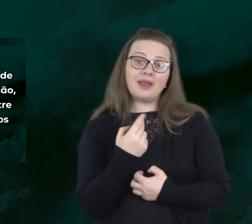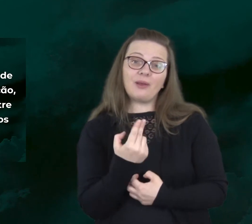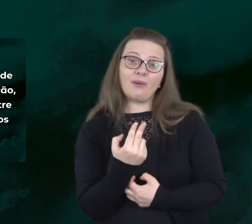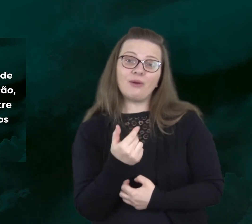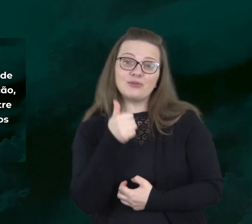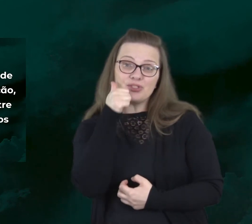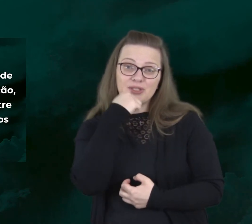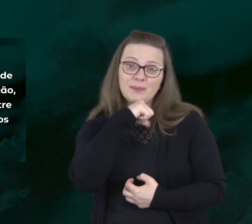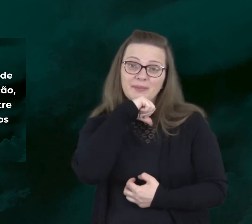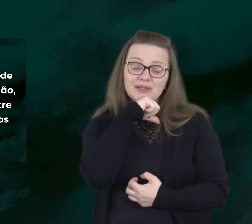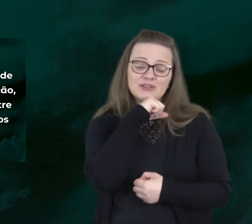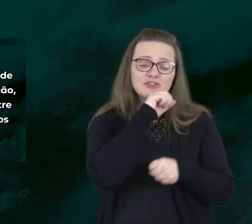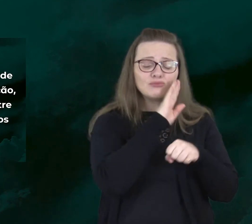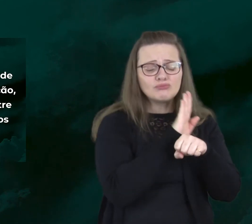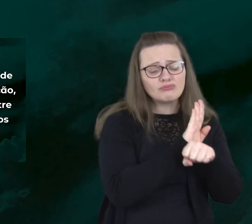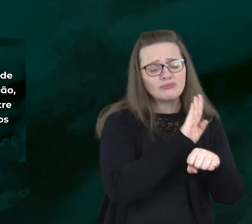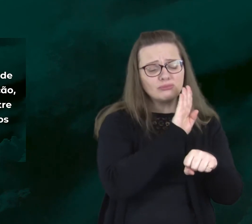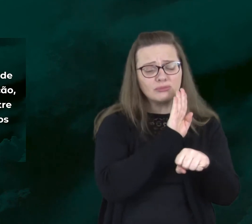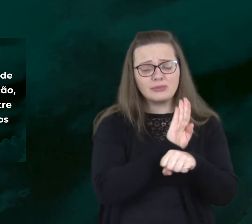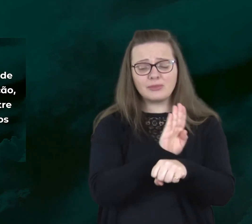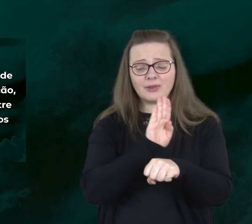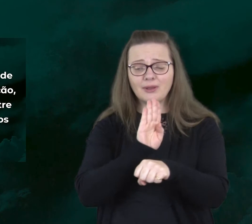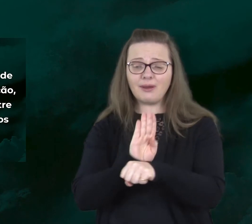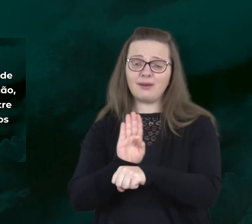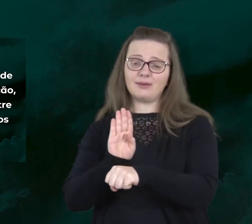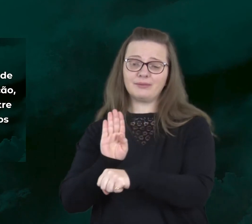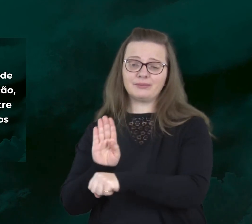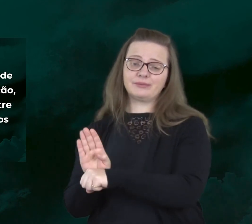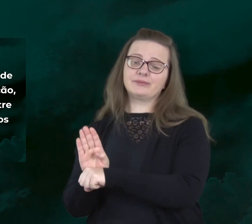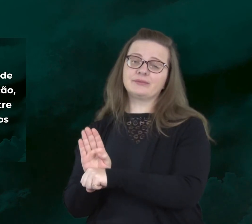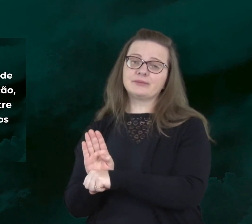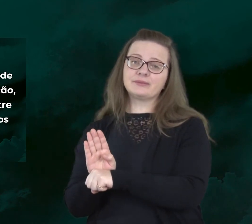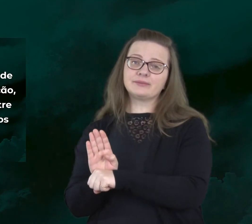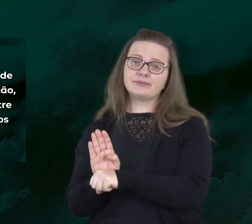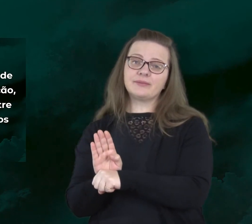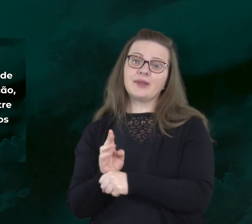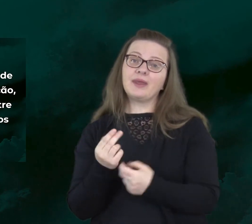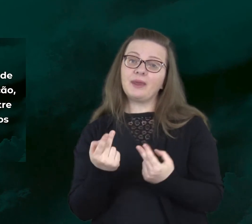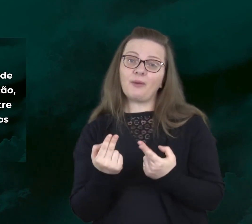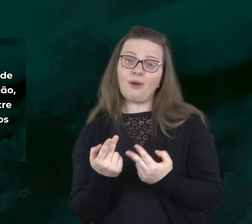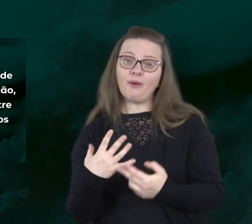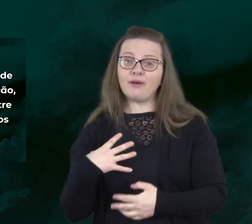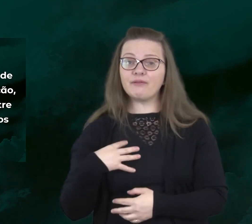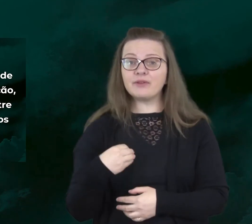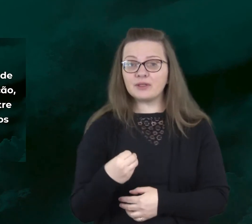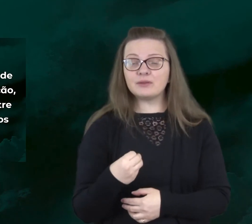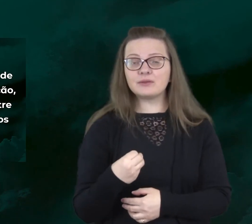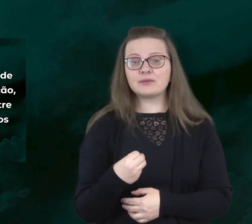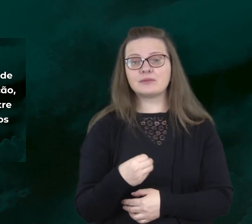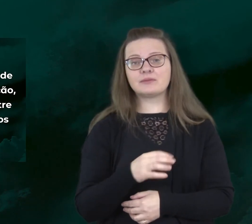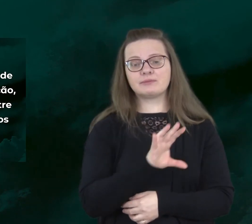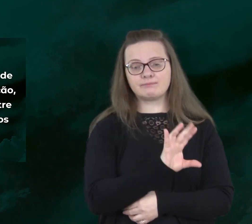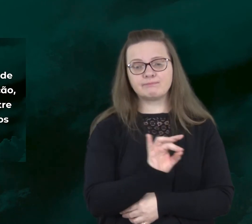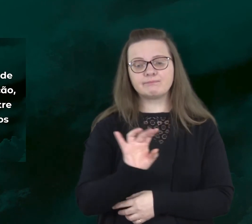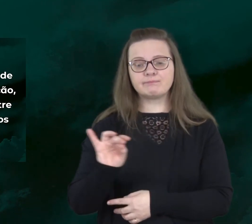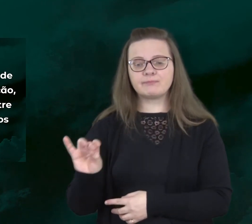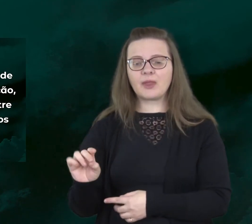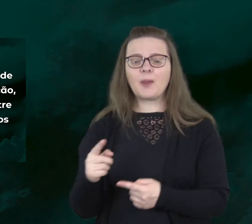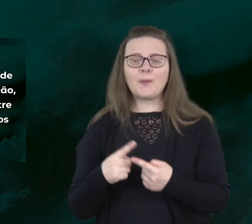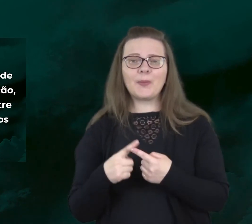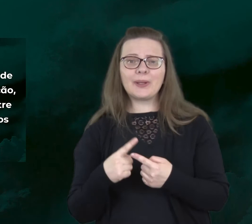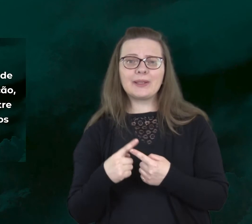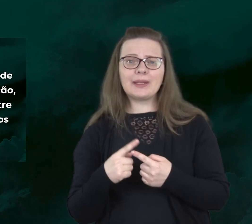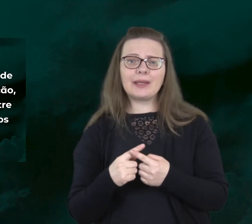os seus próprios filhos. De repente, aqueles tessalonicenses, aqueles poucos judeus que se converteram,